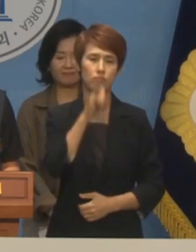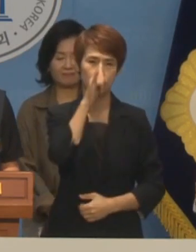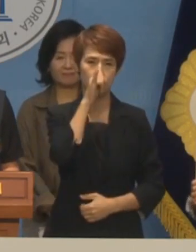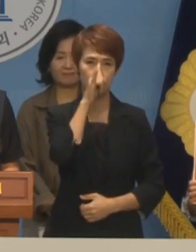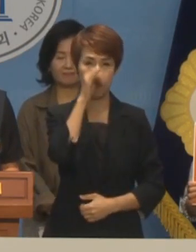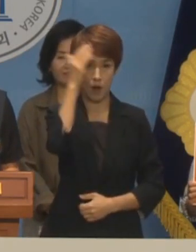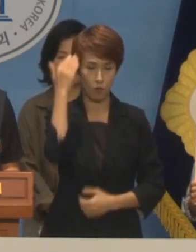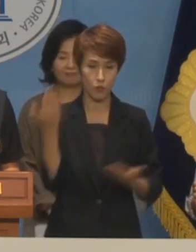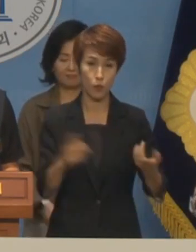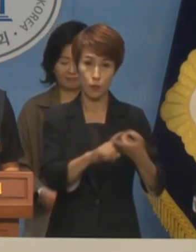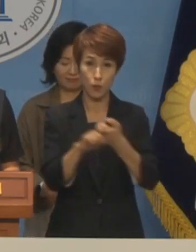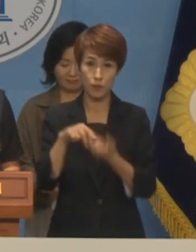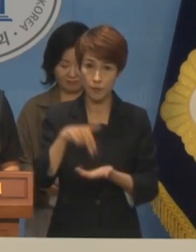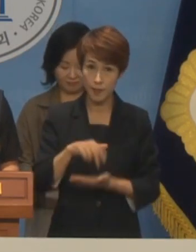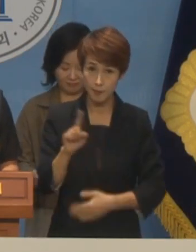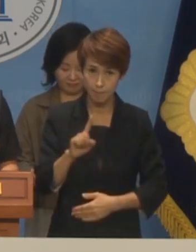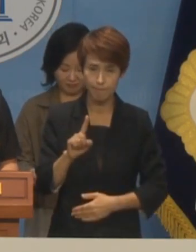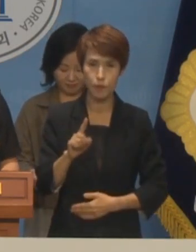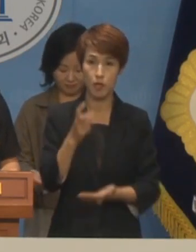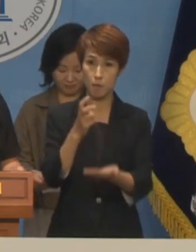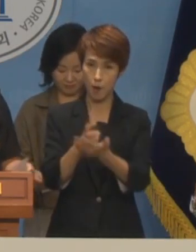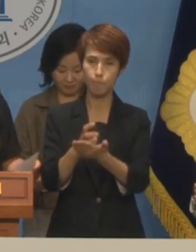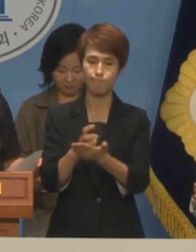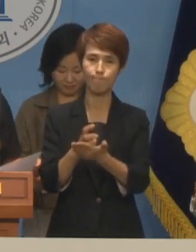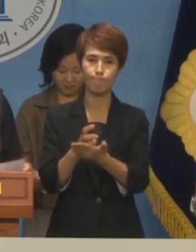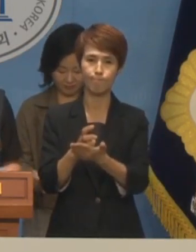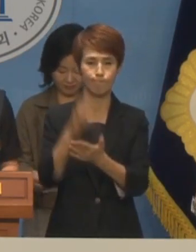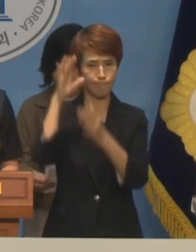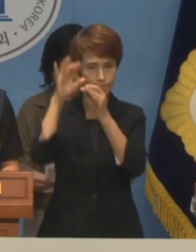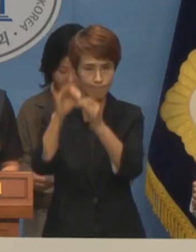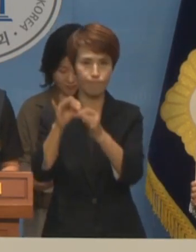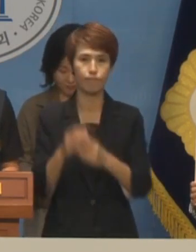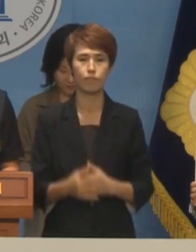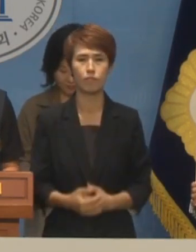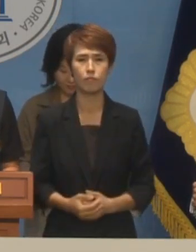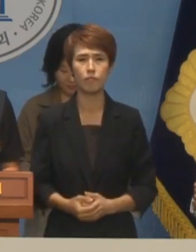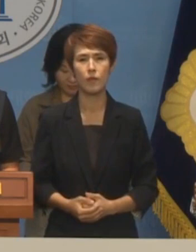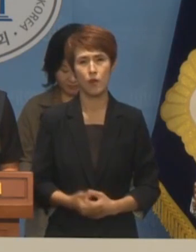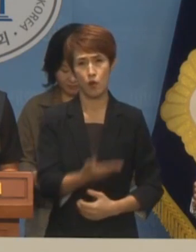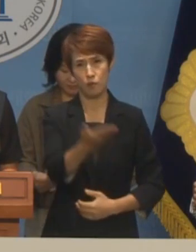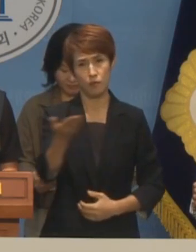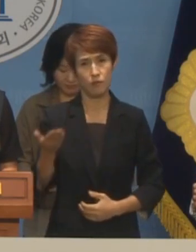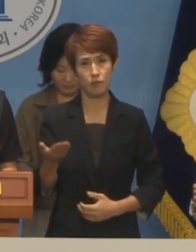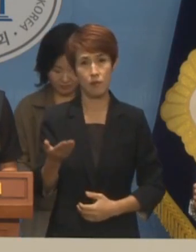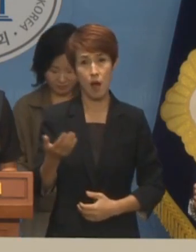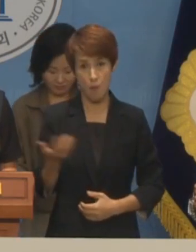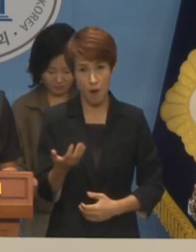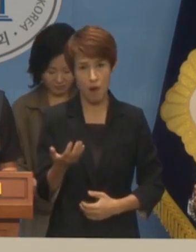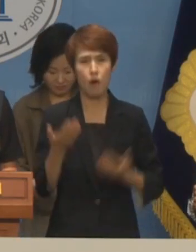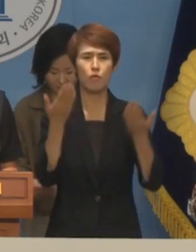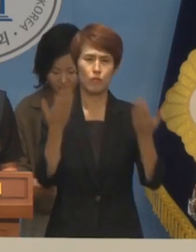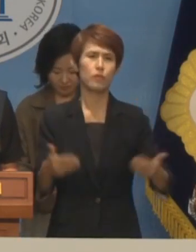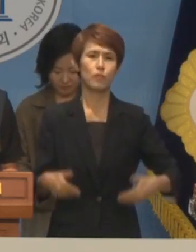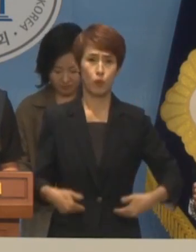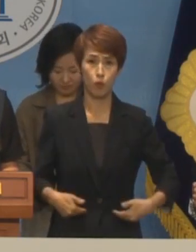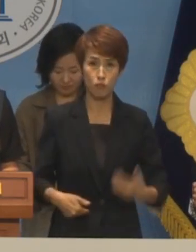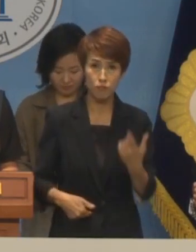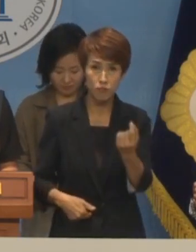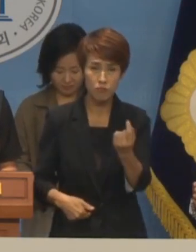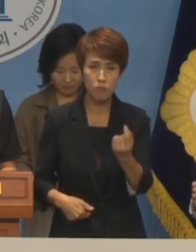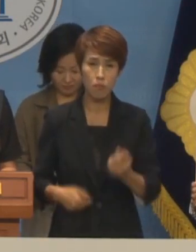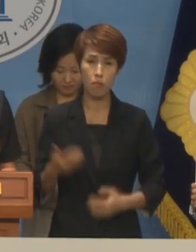우리 한국노총은 이 법안을 전적으로 지지합니다. 여러분, 아프면 쉬어야 합니다. 아플 때